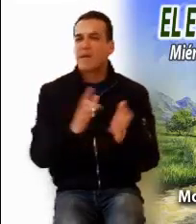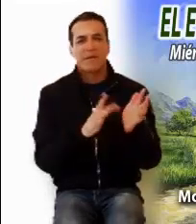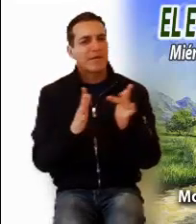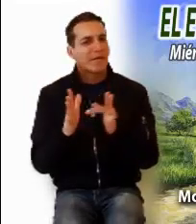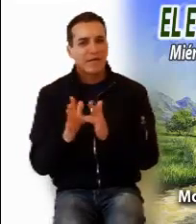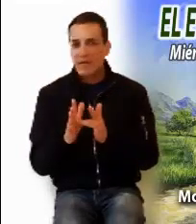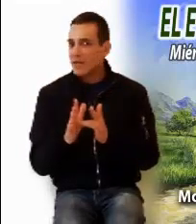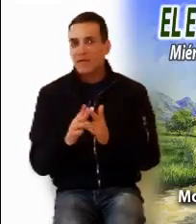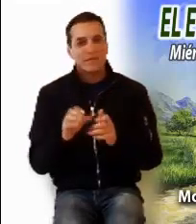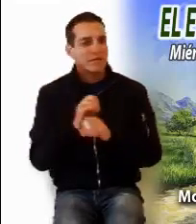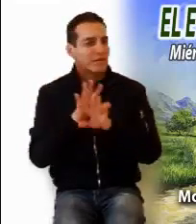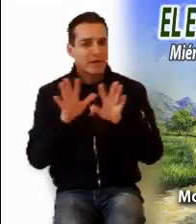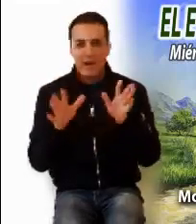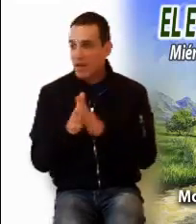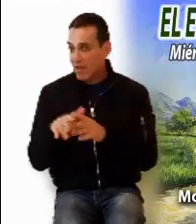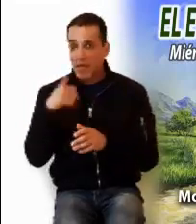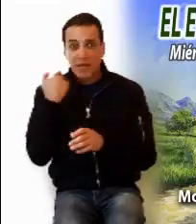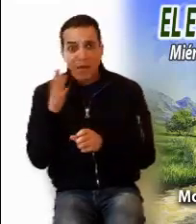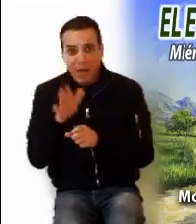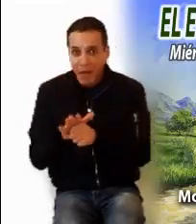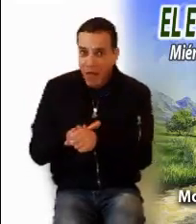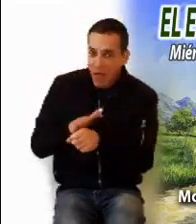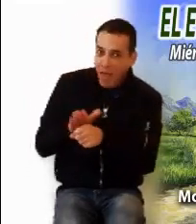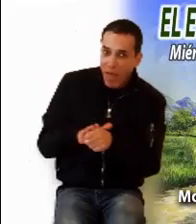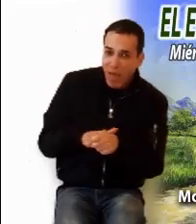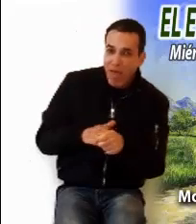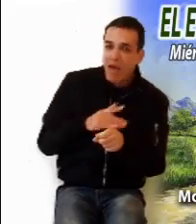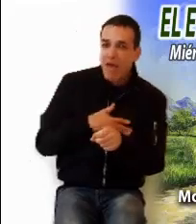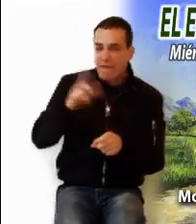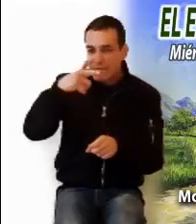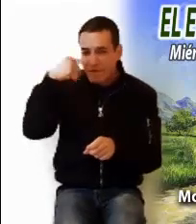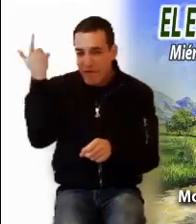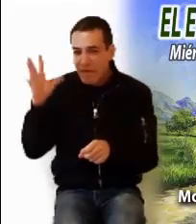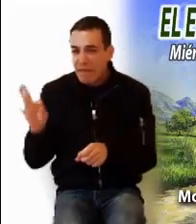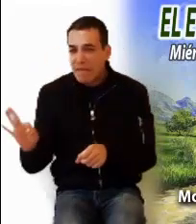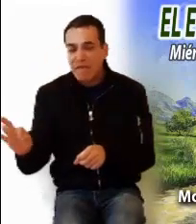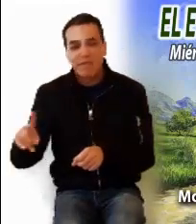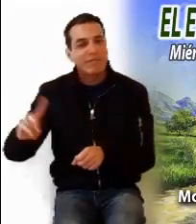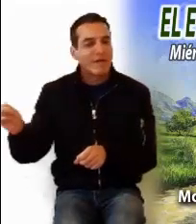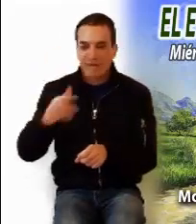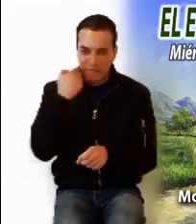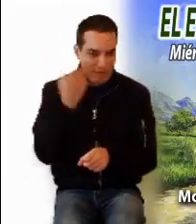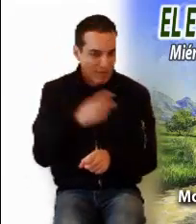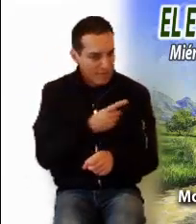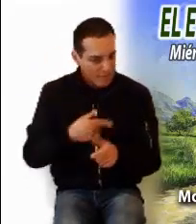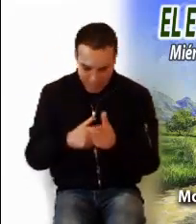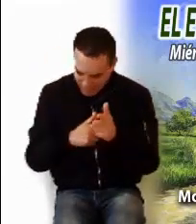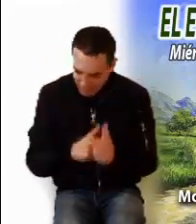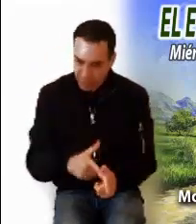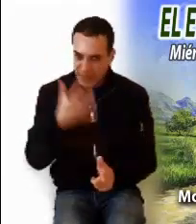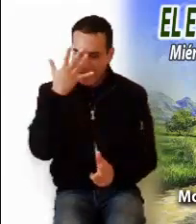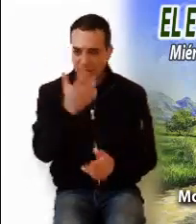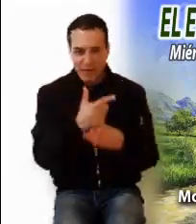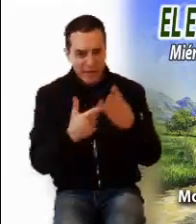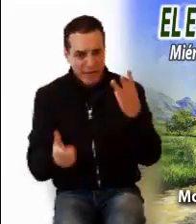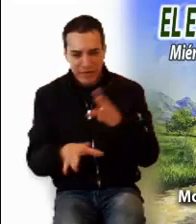no endulza la realidad para quien está dispuesto a seguirlo. Tres condiciones aparecen como básicas